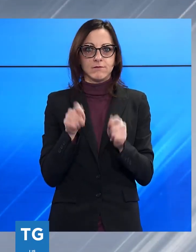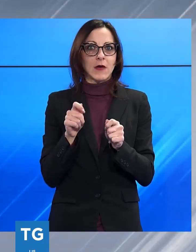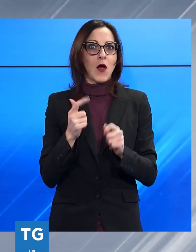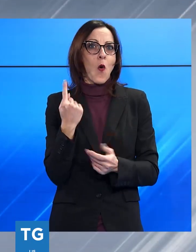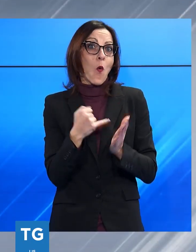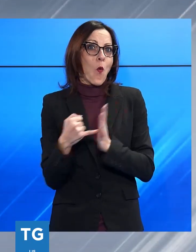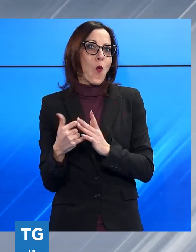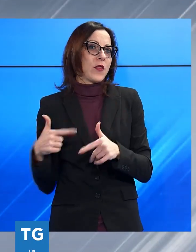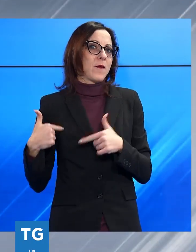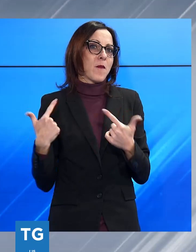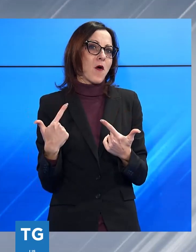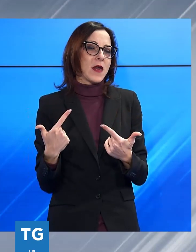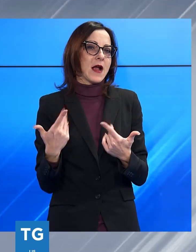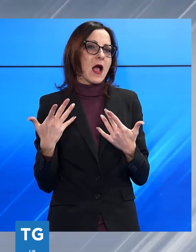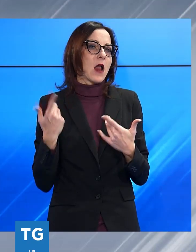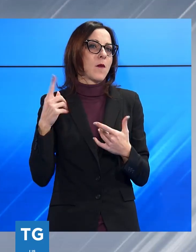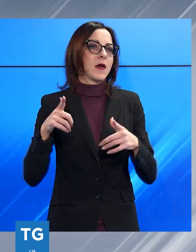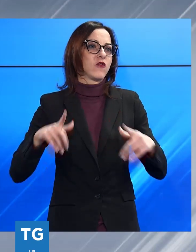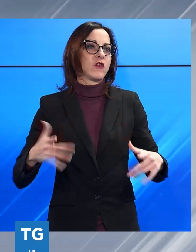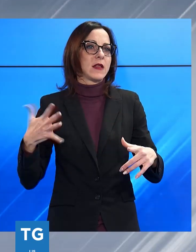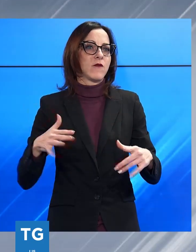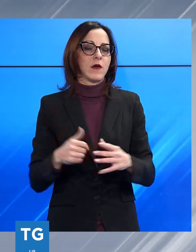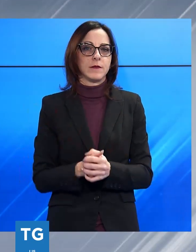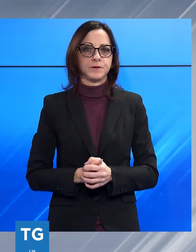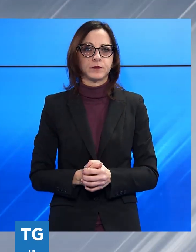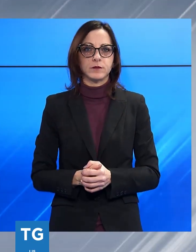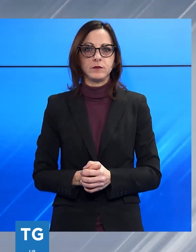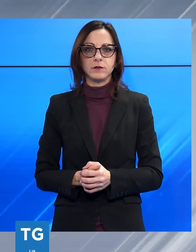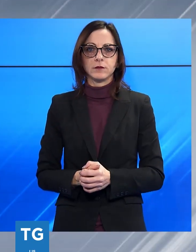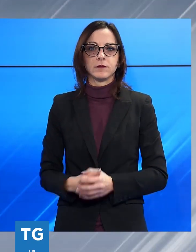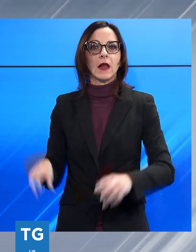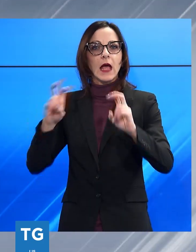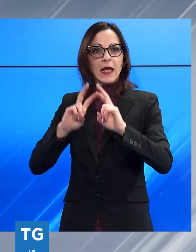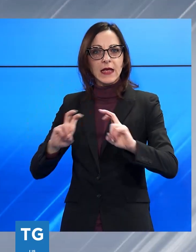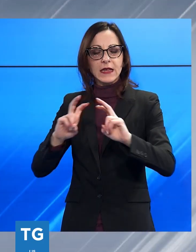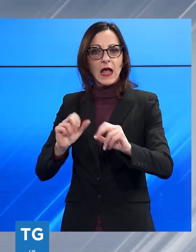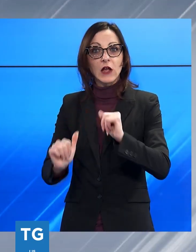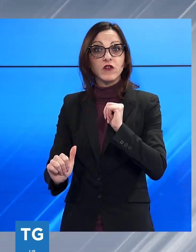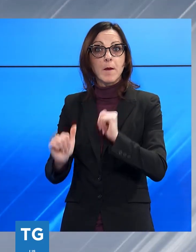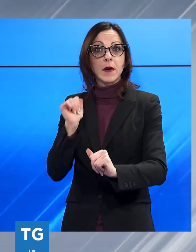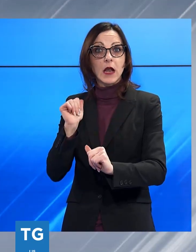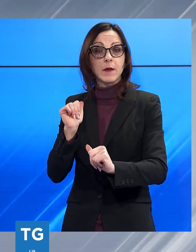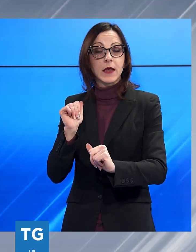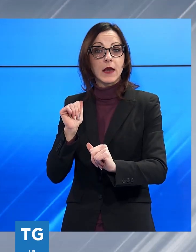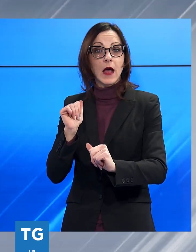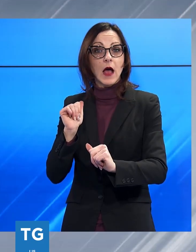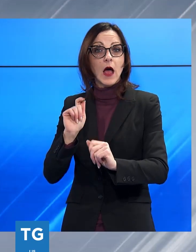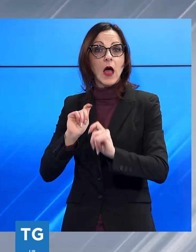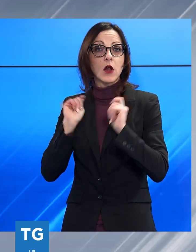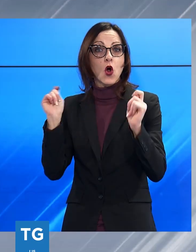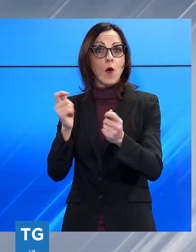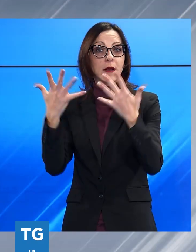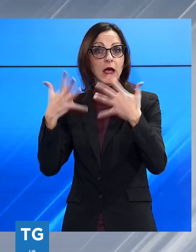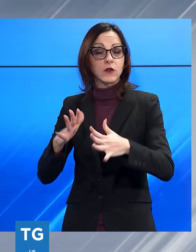destinato a tutta la città completamente delle indagini preliminari per Sì